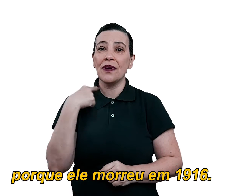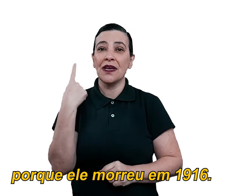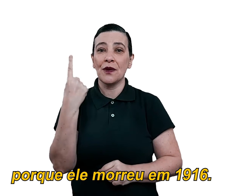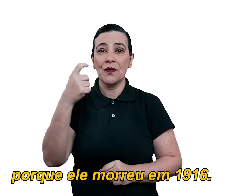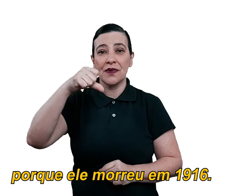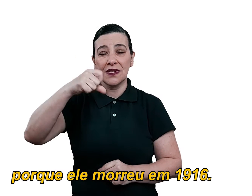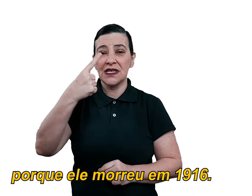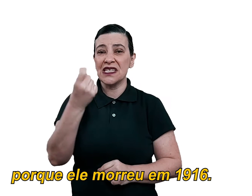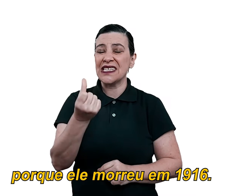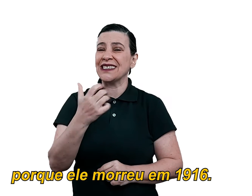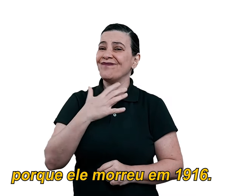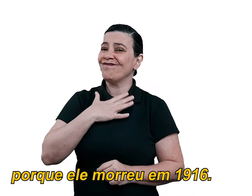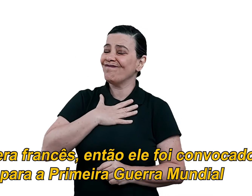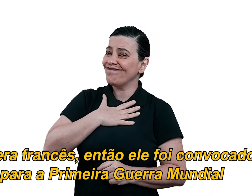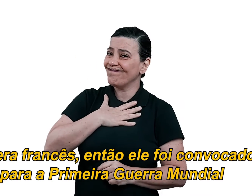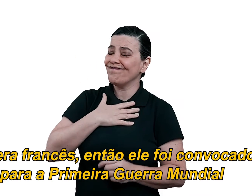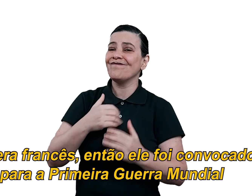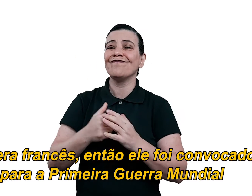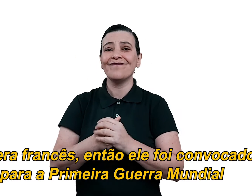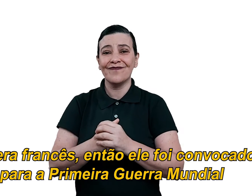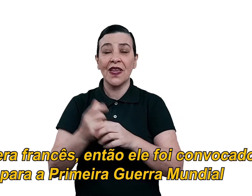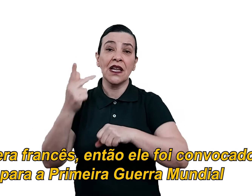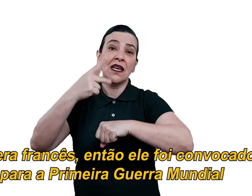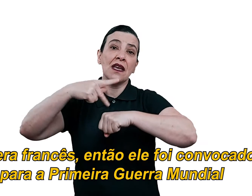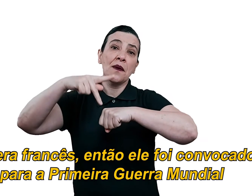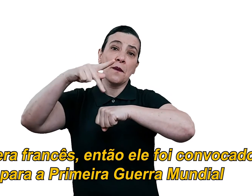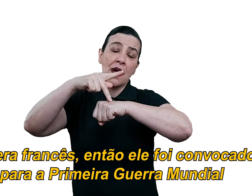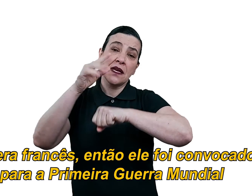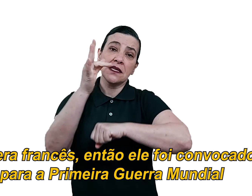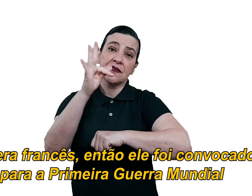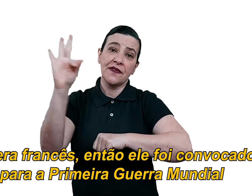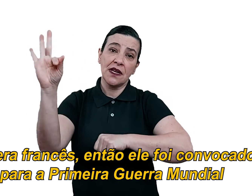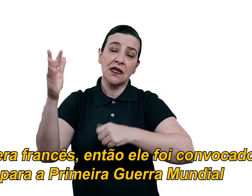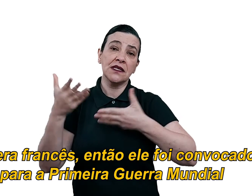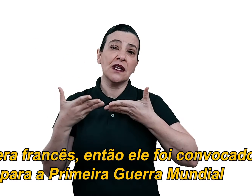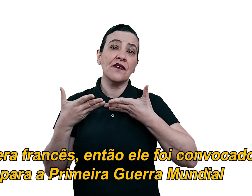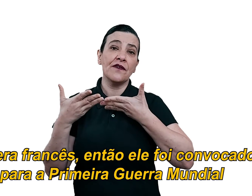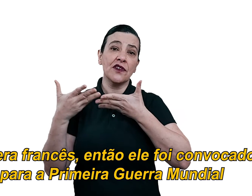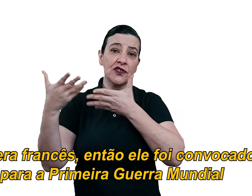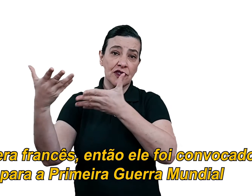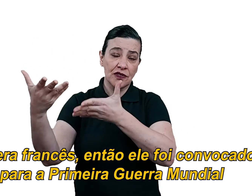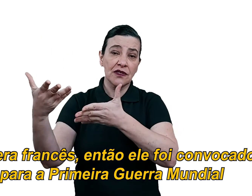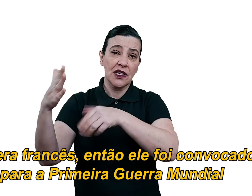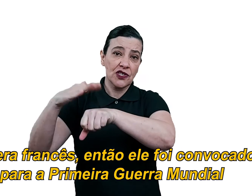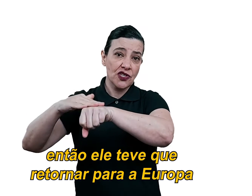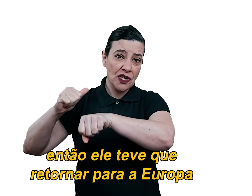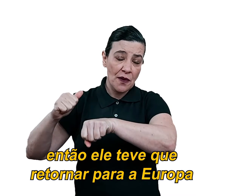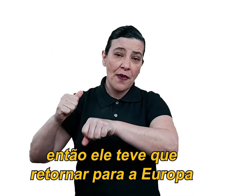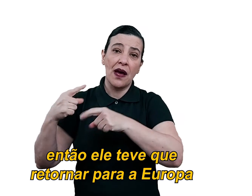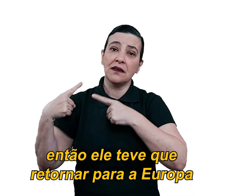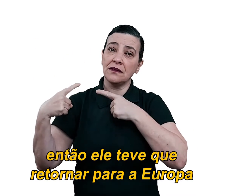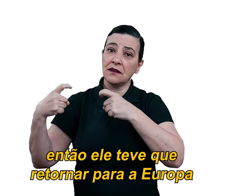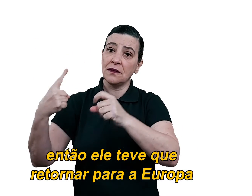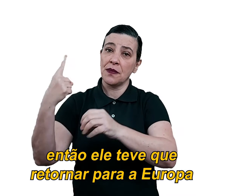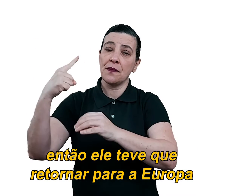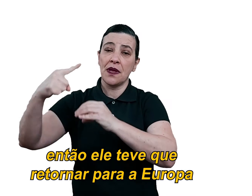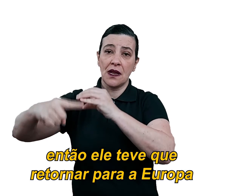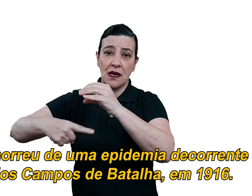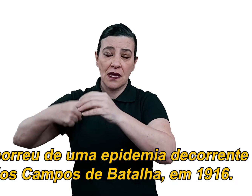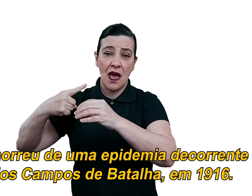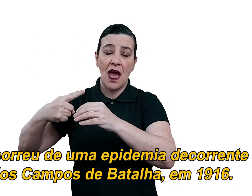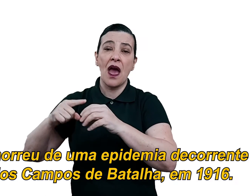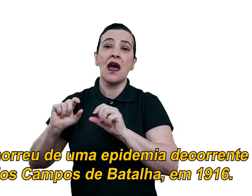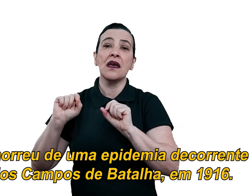em 1916. Ele era francês, então ele foi convocado para a Primeira Guerra Mundial, então ele teve que retornar para a